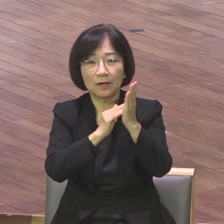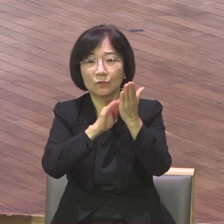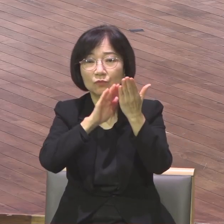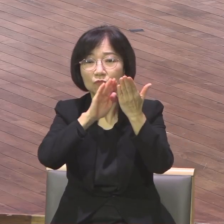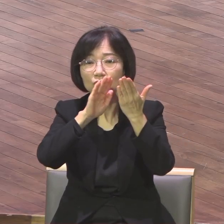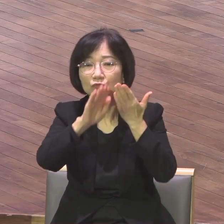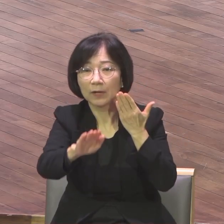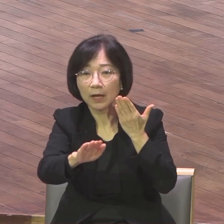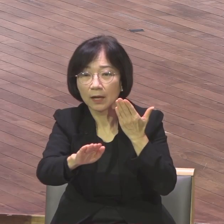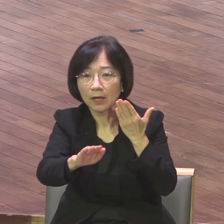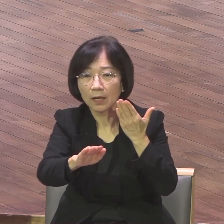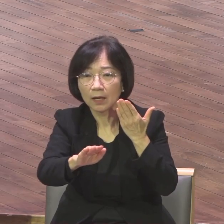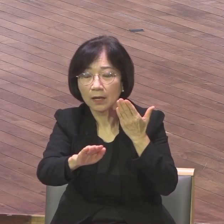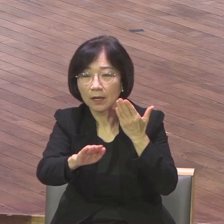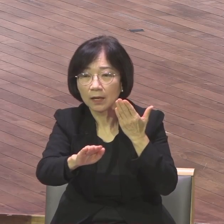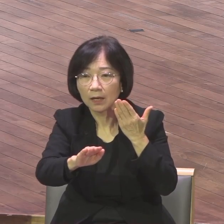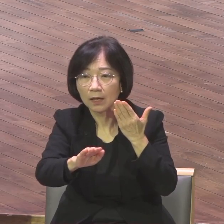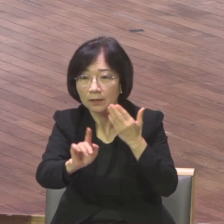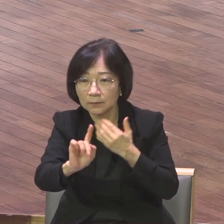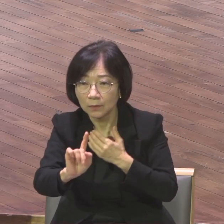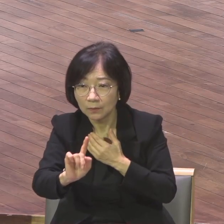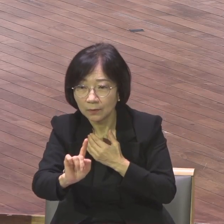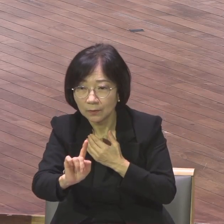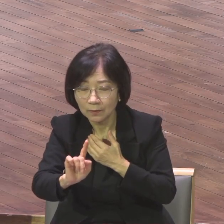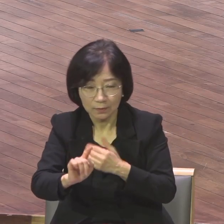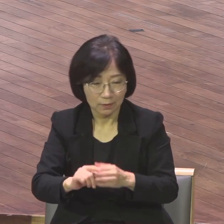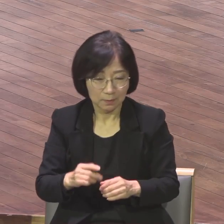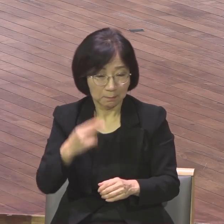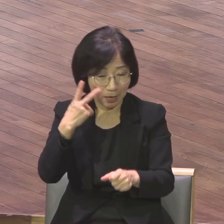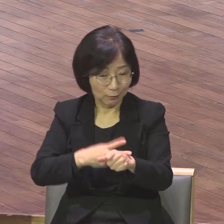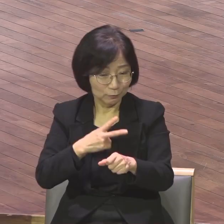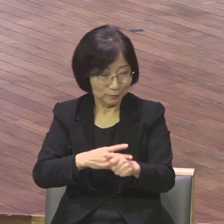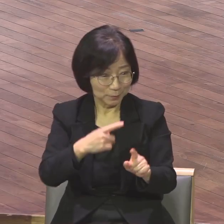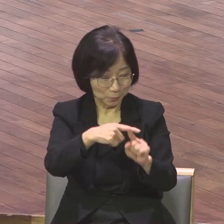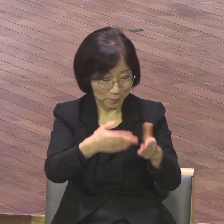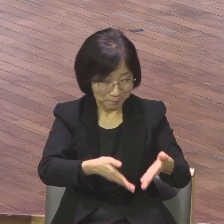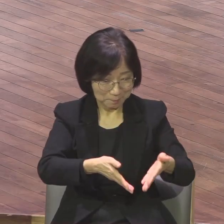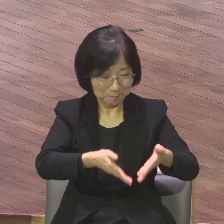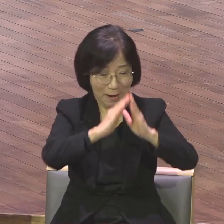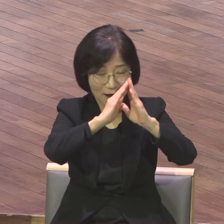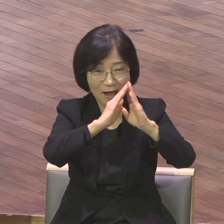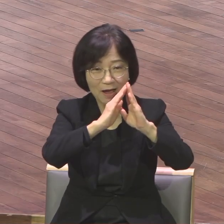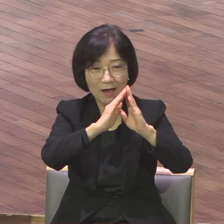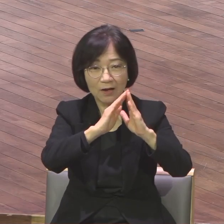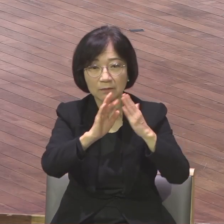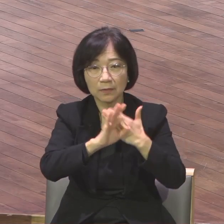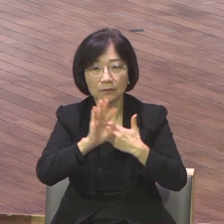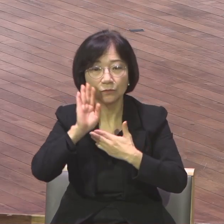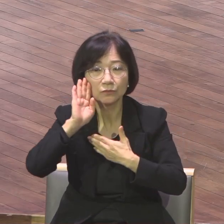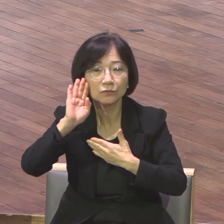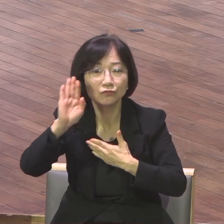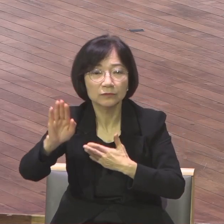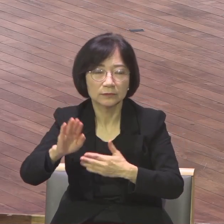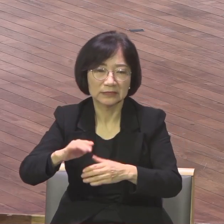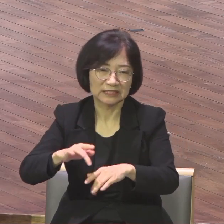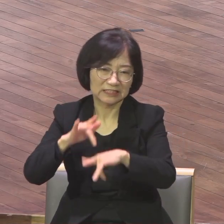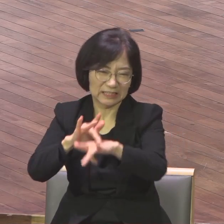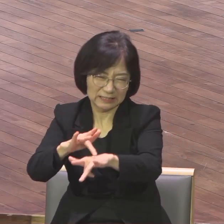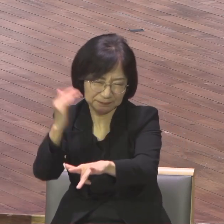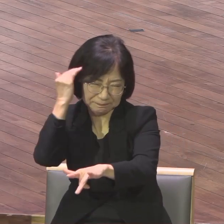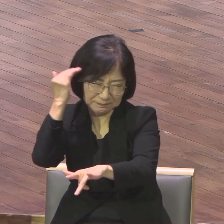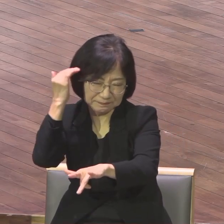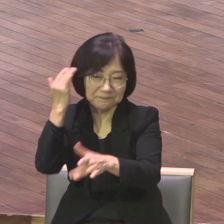현상이 있었습니다. 그게 뭐냐? 바로 그때나 지금이나 똑같습니다. 사단이 가라지를